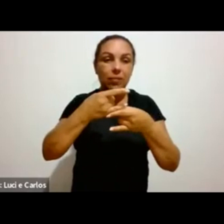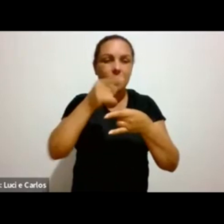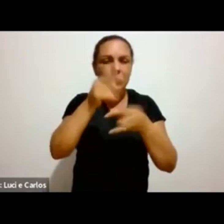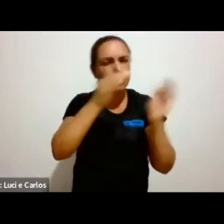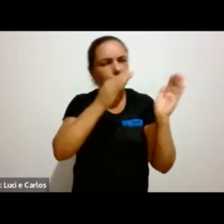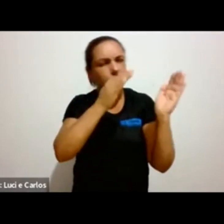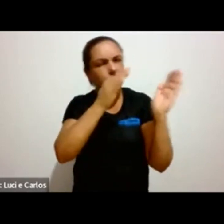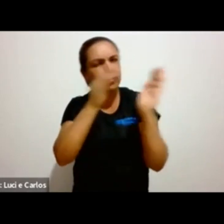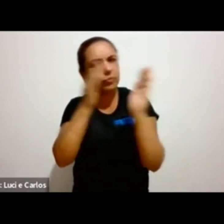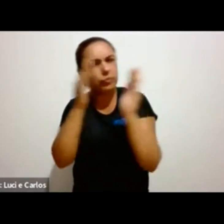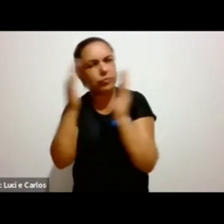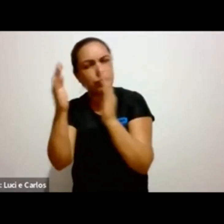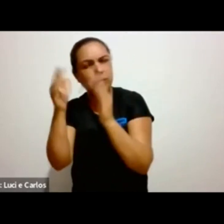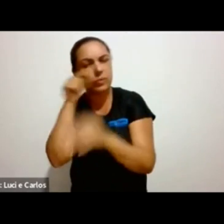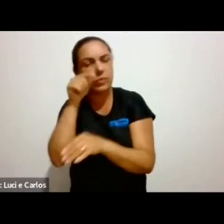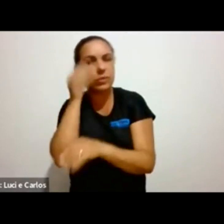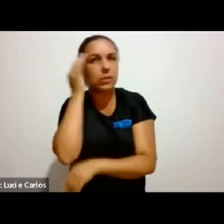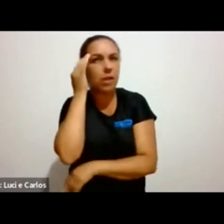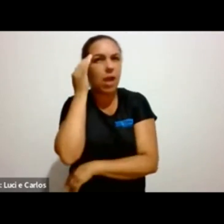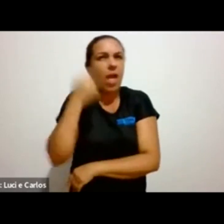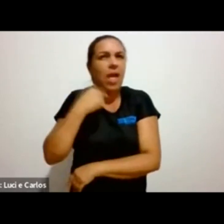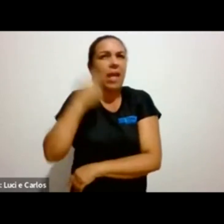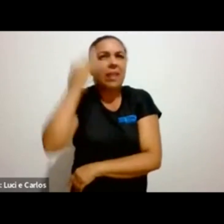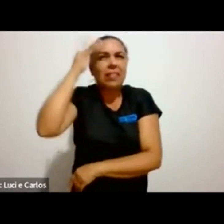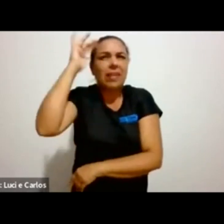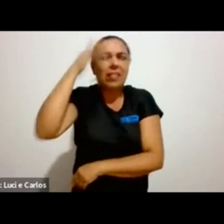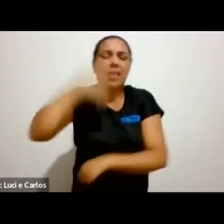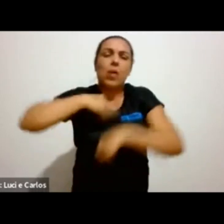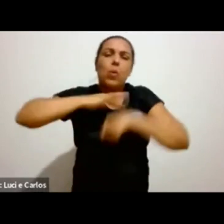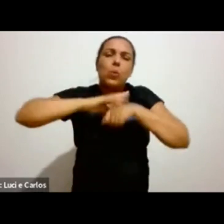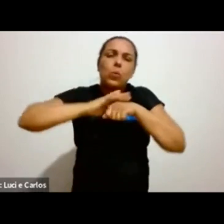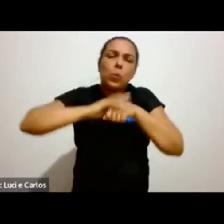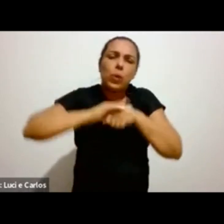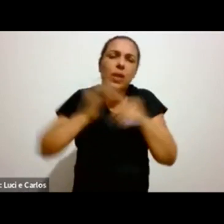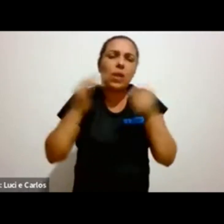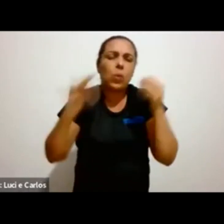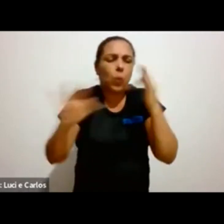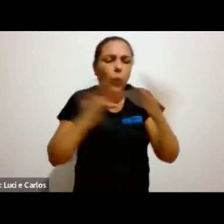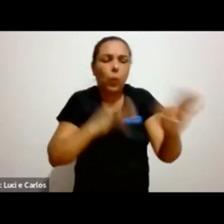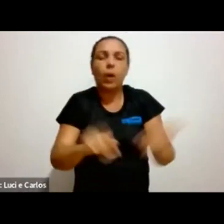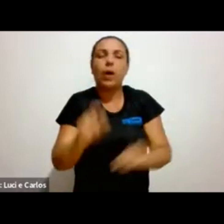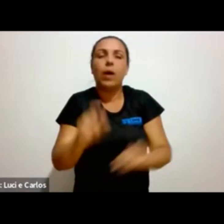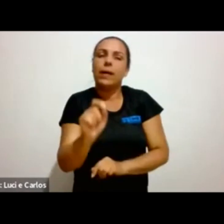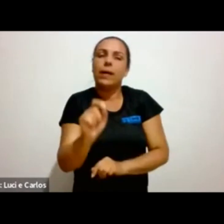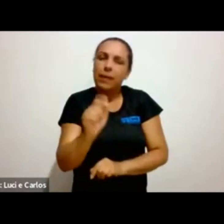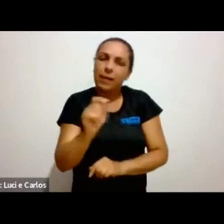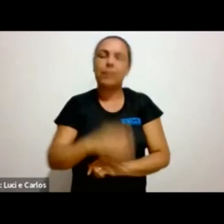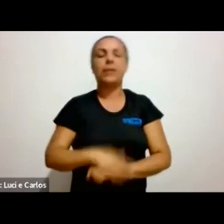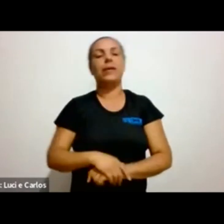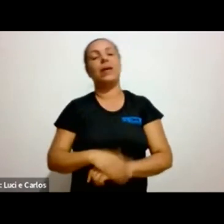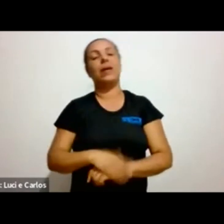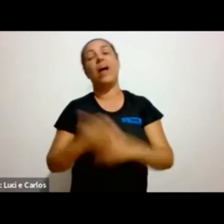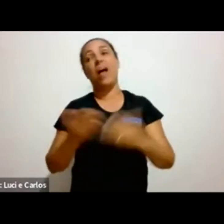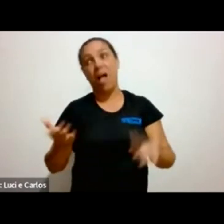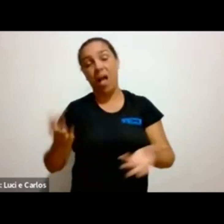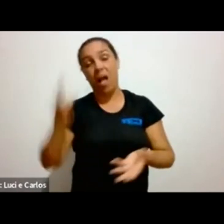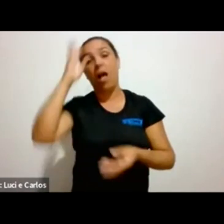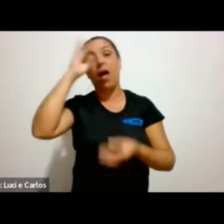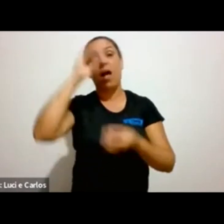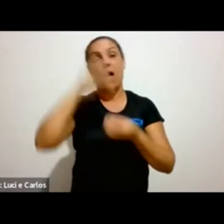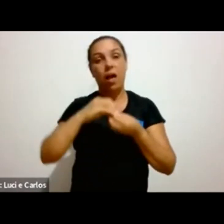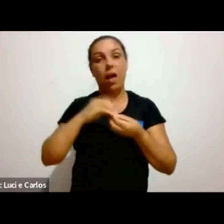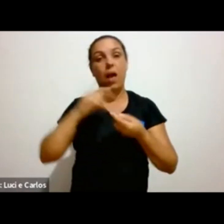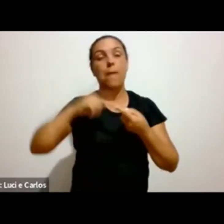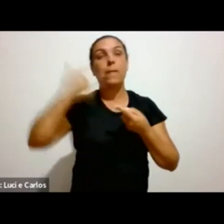Sua visão seja aberta para que você possa ver que tem outros aspectos a ser considerado.